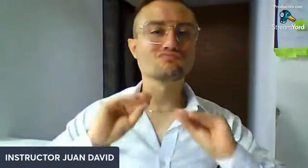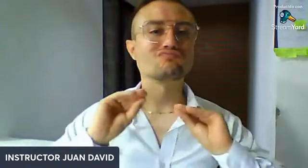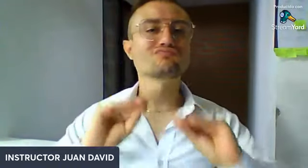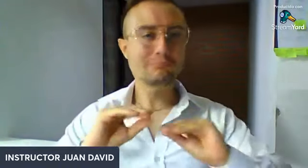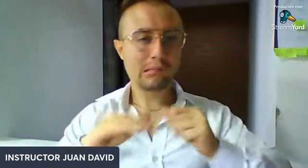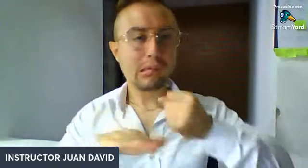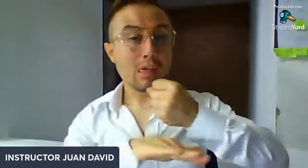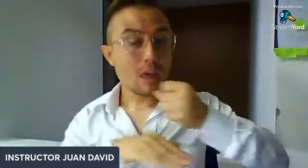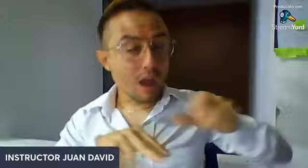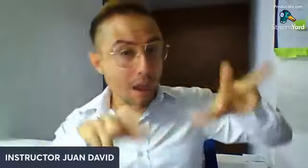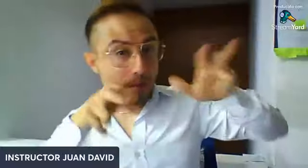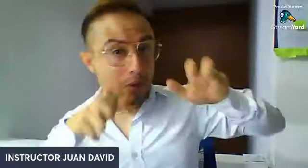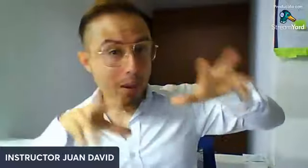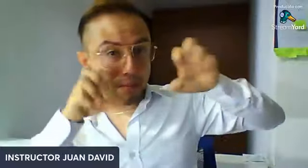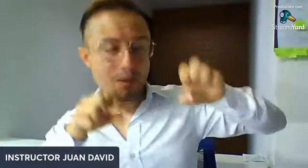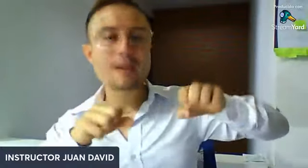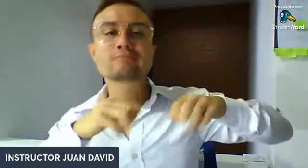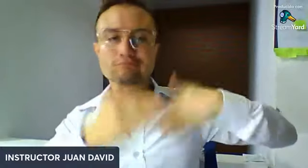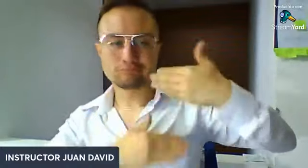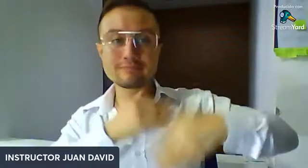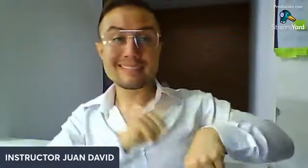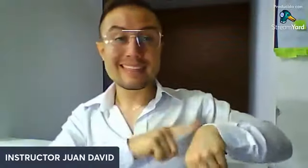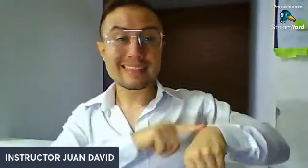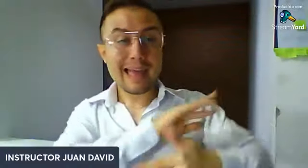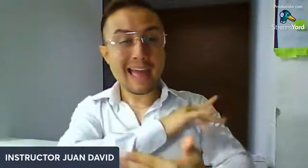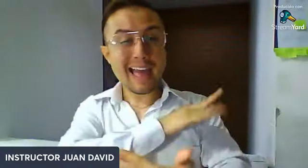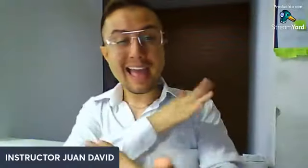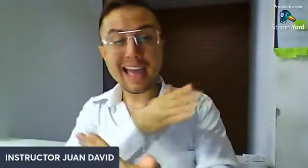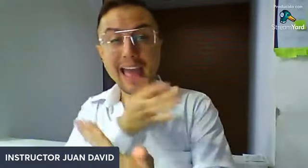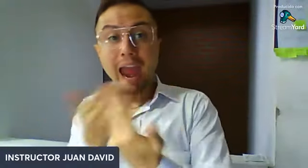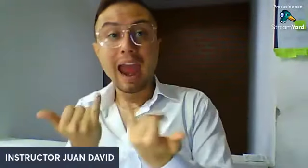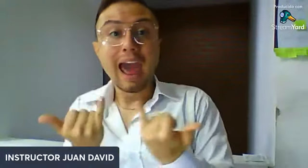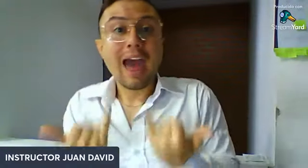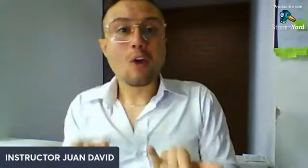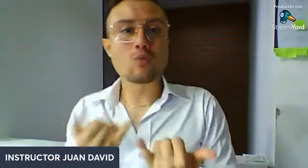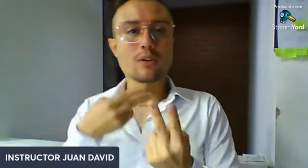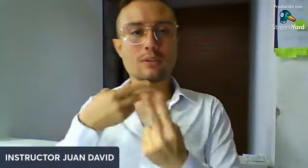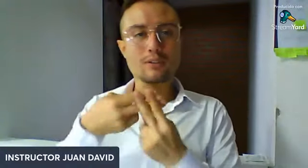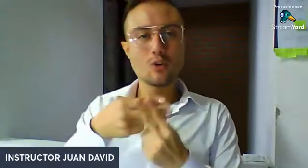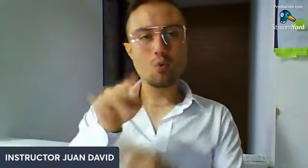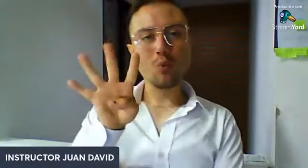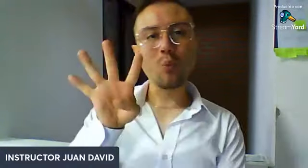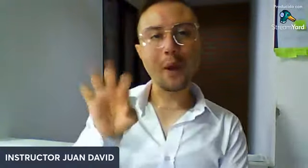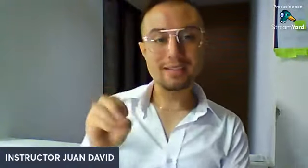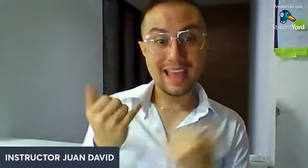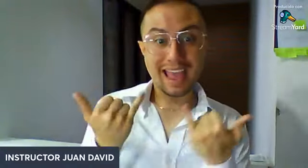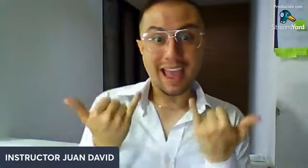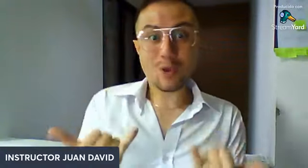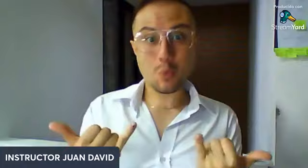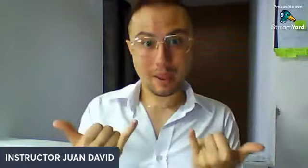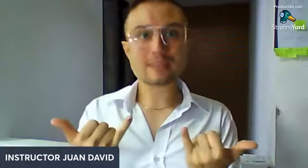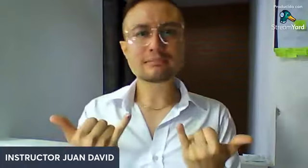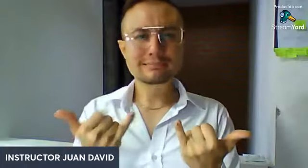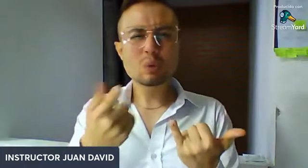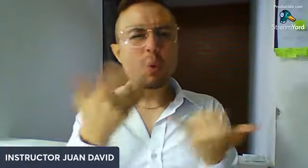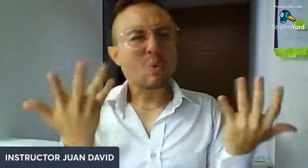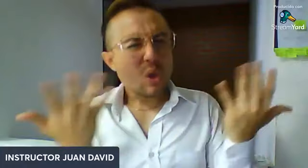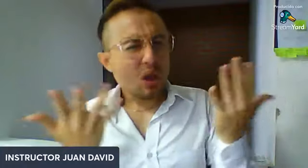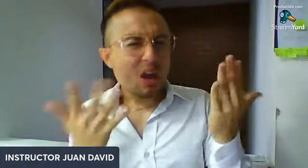1, ahí se da la instrucción básica de lengua de señas y es como una formación continua